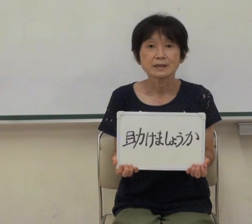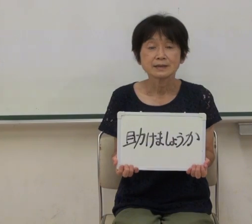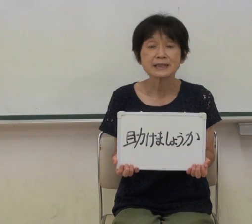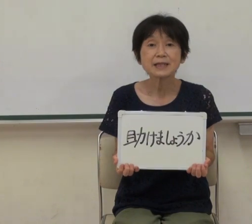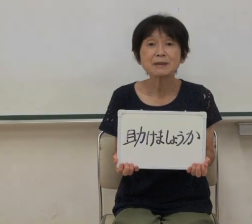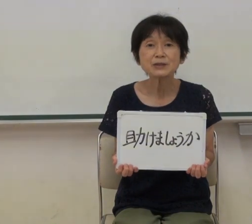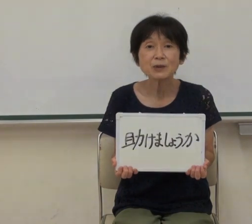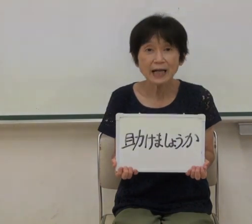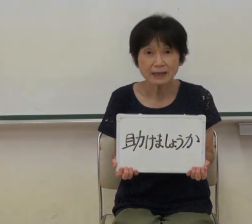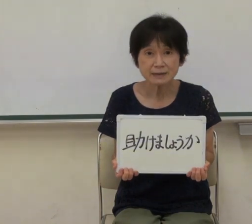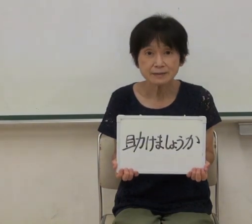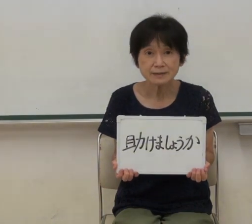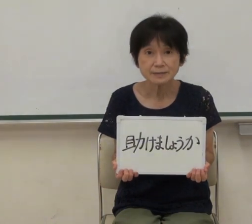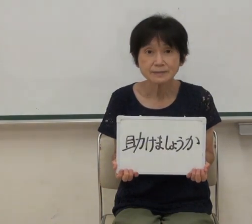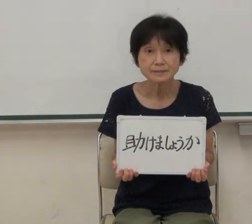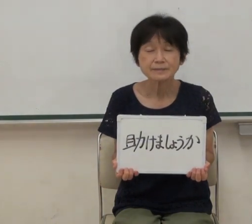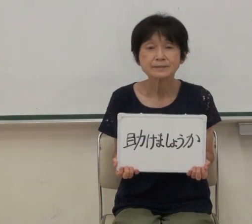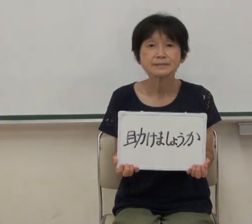助けましょうか？